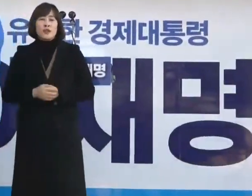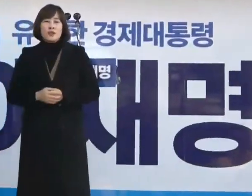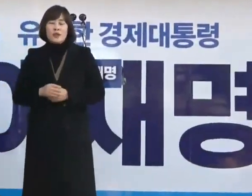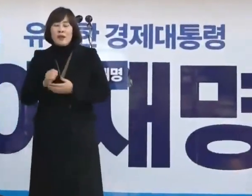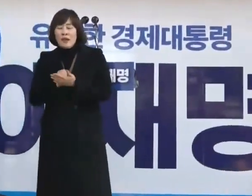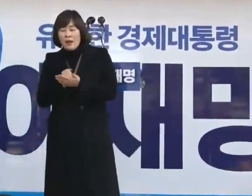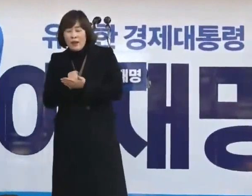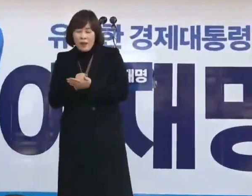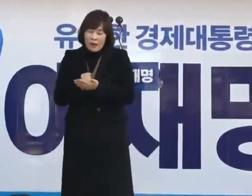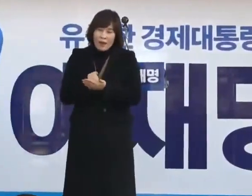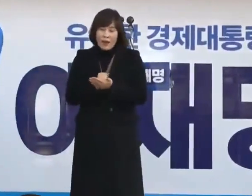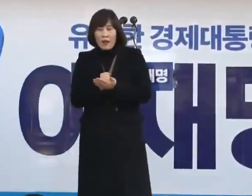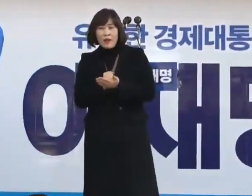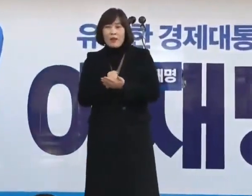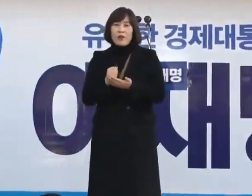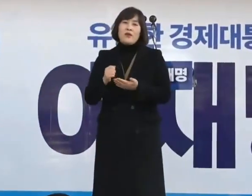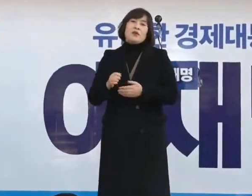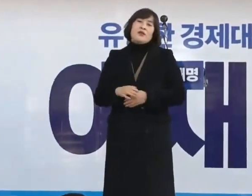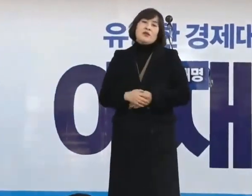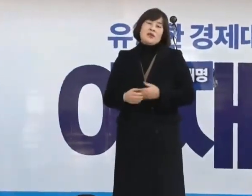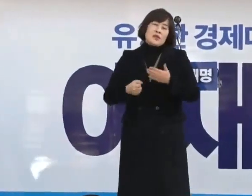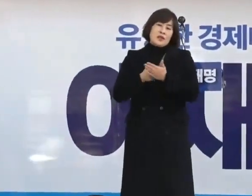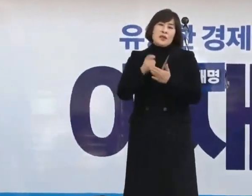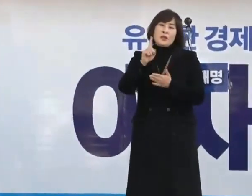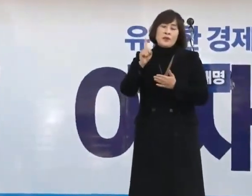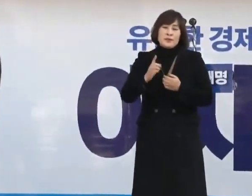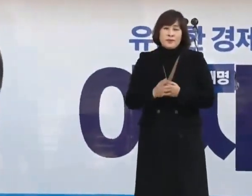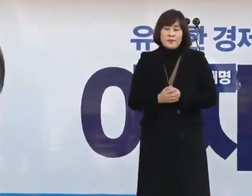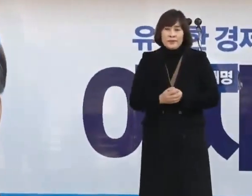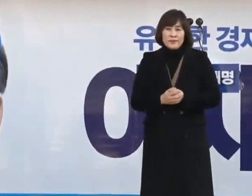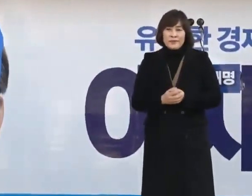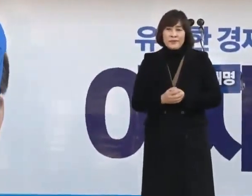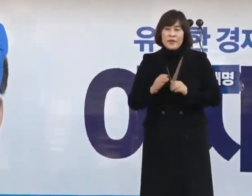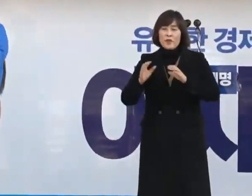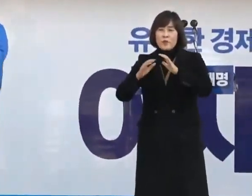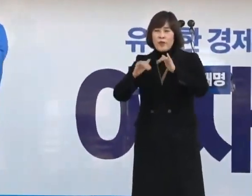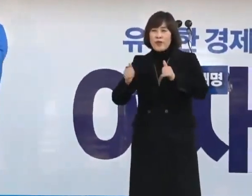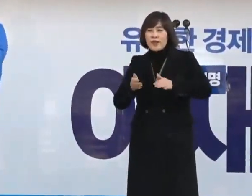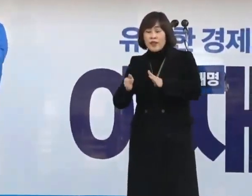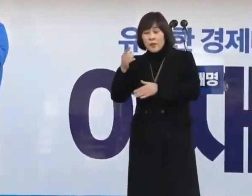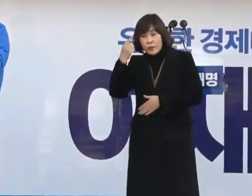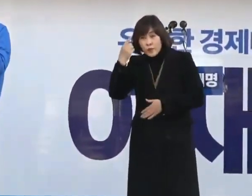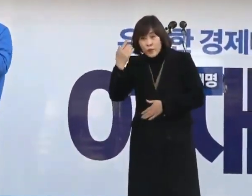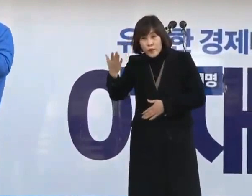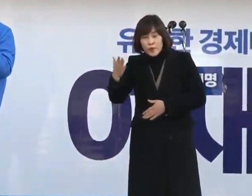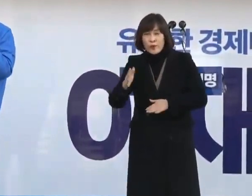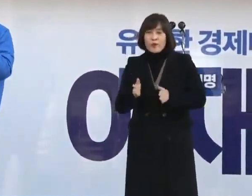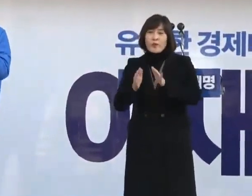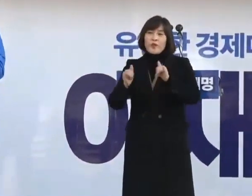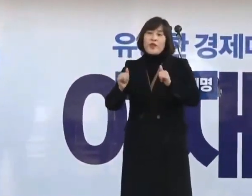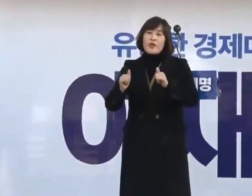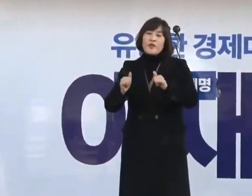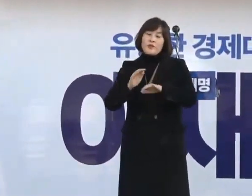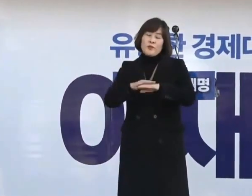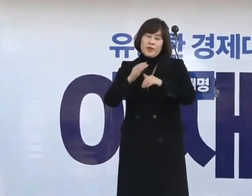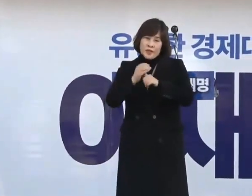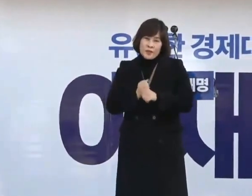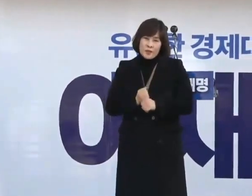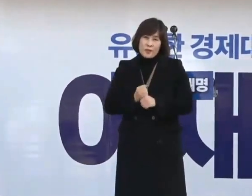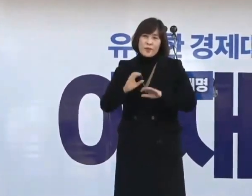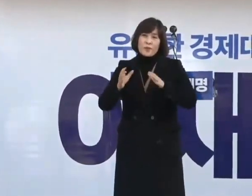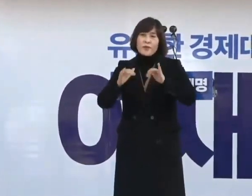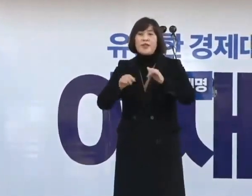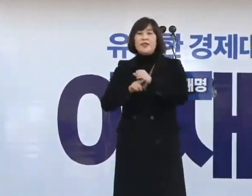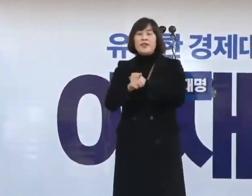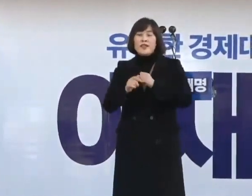점을 쳐서 갈 길을 정하는 나라가 될지 아니면 국민에게 길을 묻고 국민의 손을 잡고 국민의